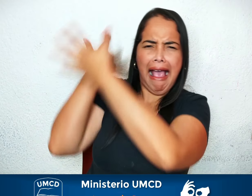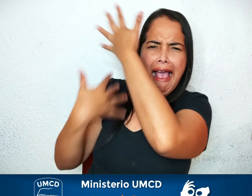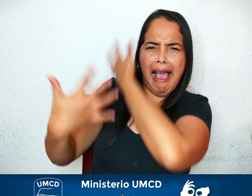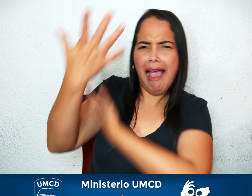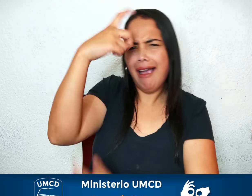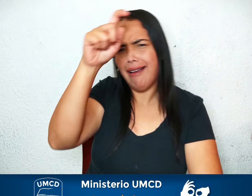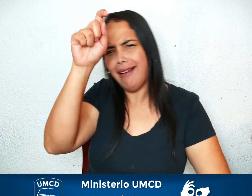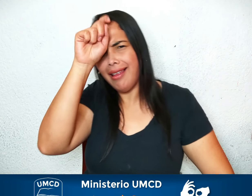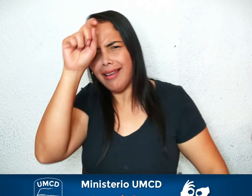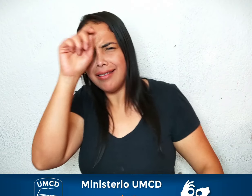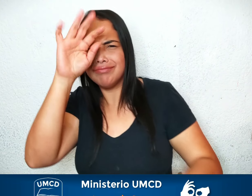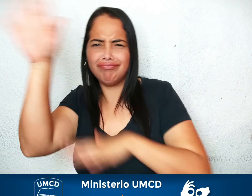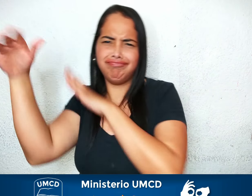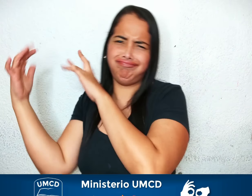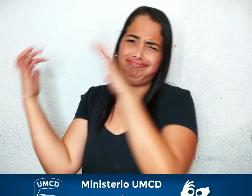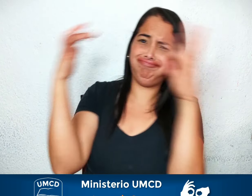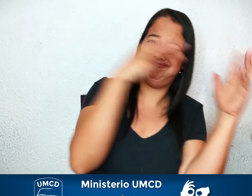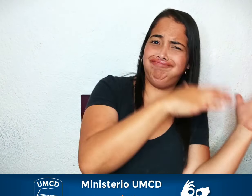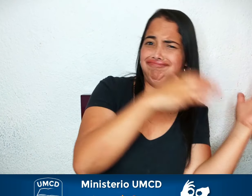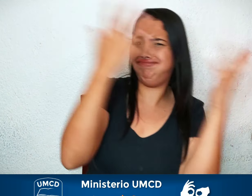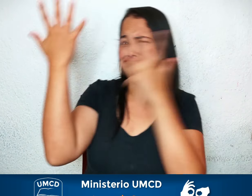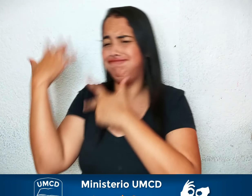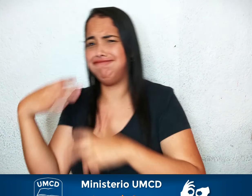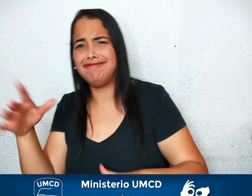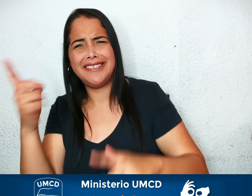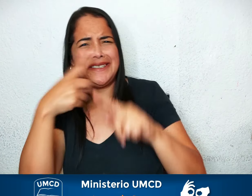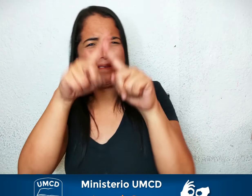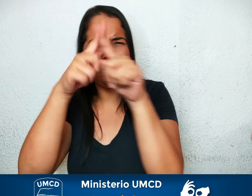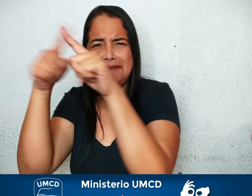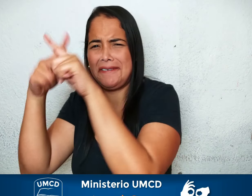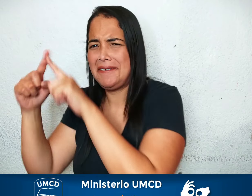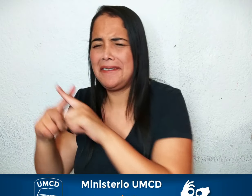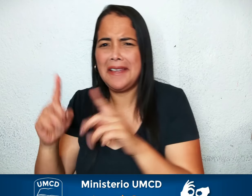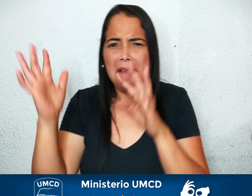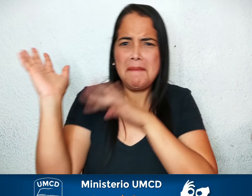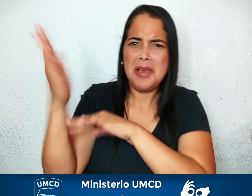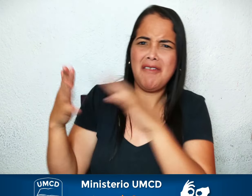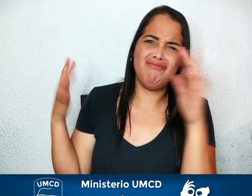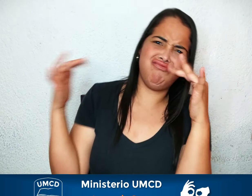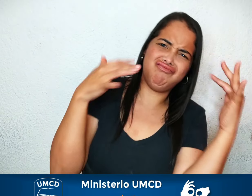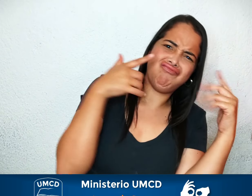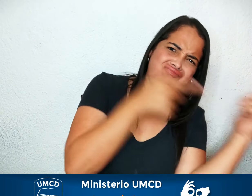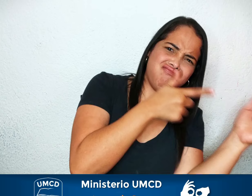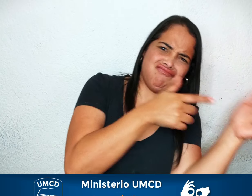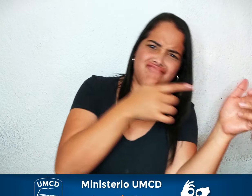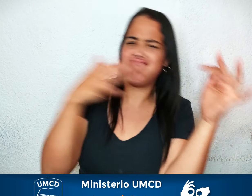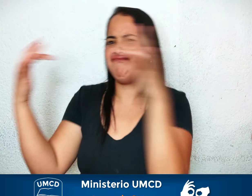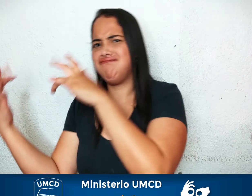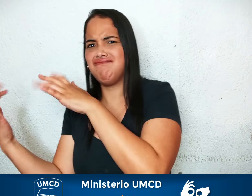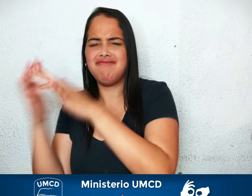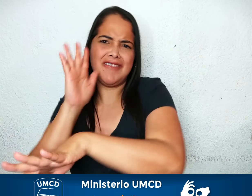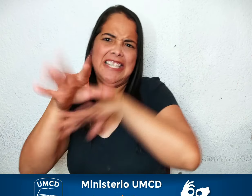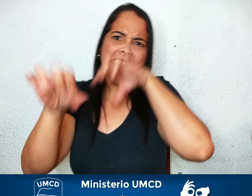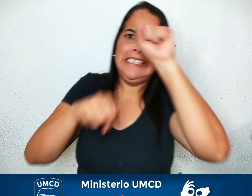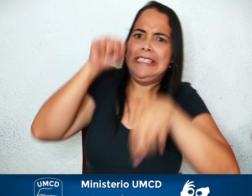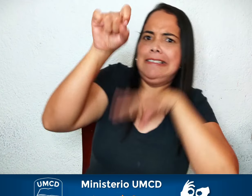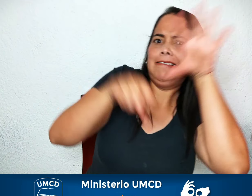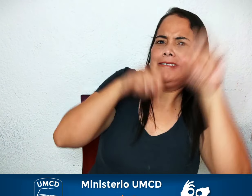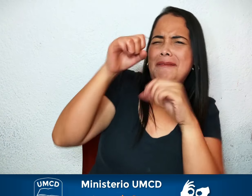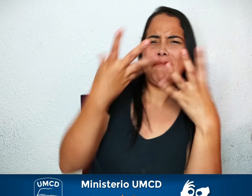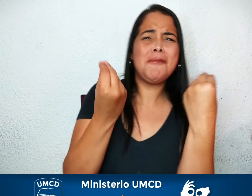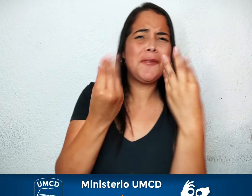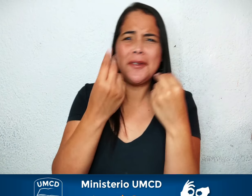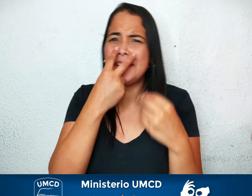y comienzan a lanzar las piedras con las catapultas y encima más llega el ejército a tratar de subirse por las